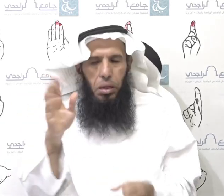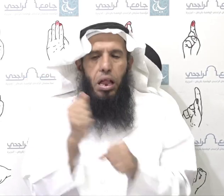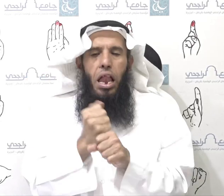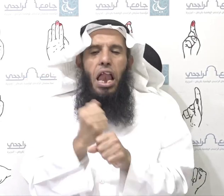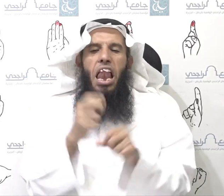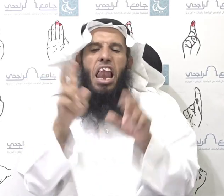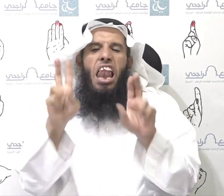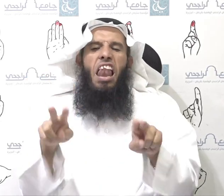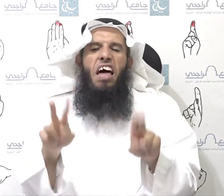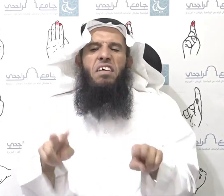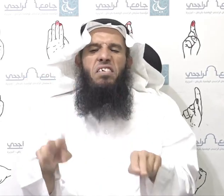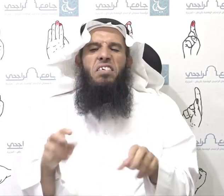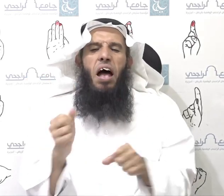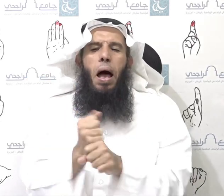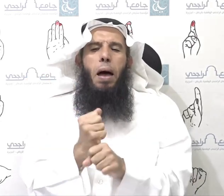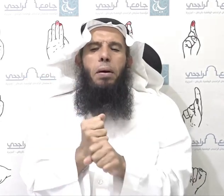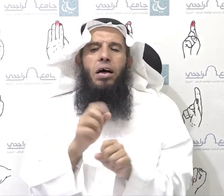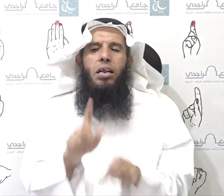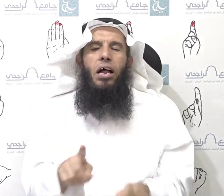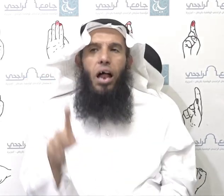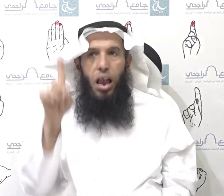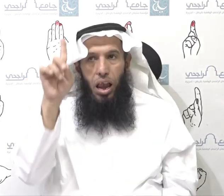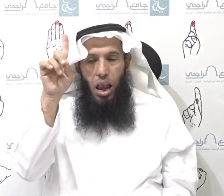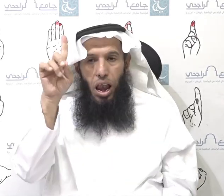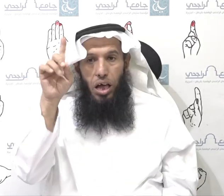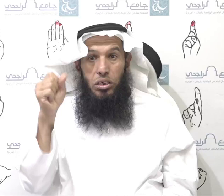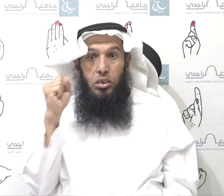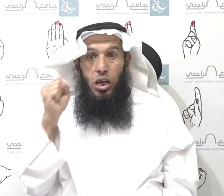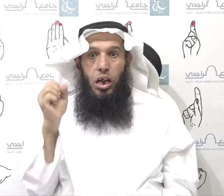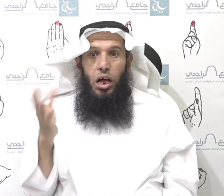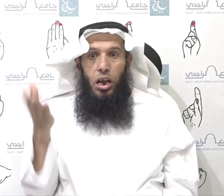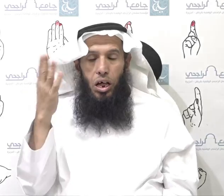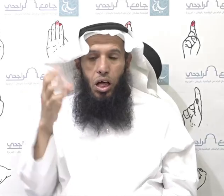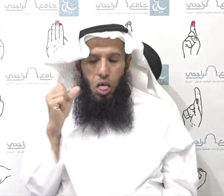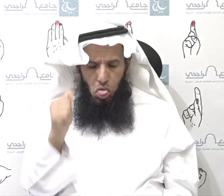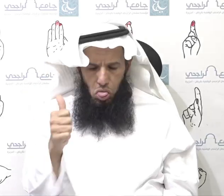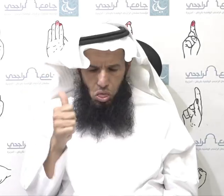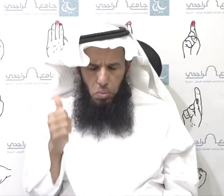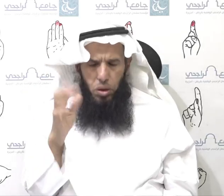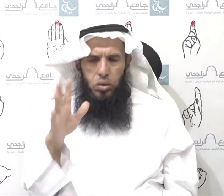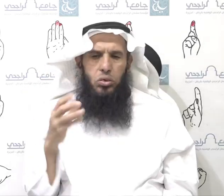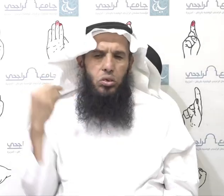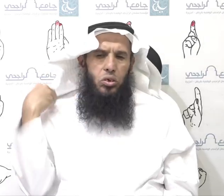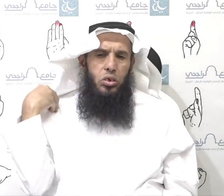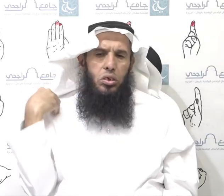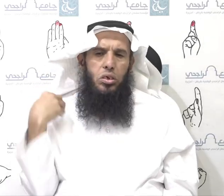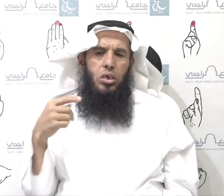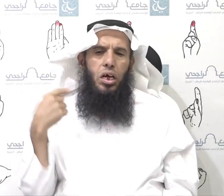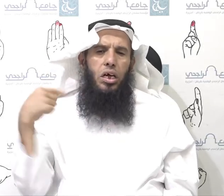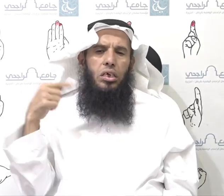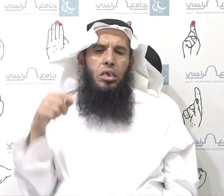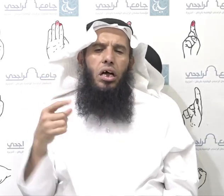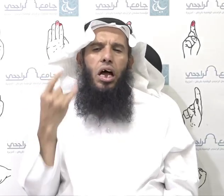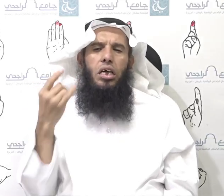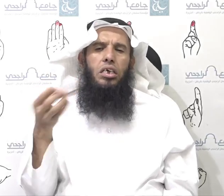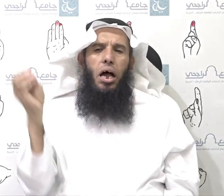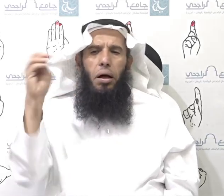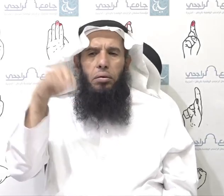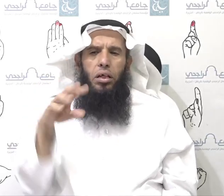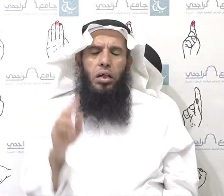كان يعمل، والله جل وعلا يعظم الأجور، والحسنة بعشر أمثالها،